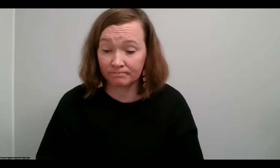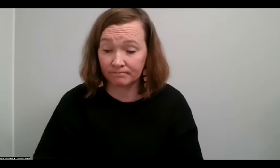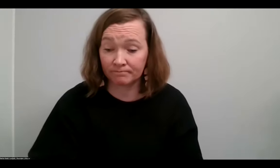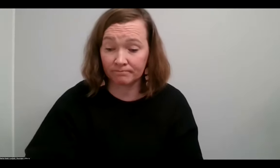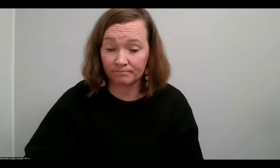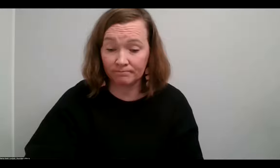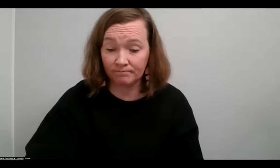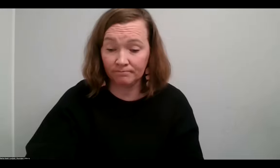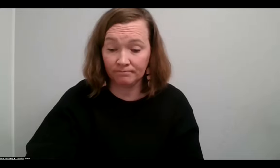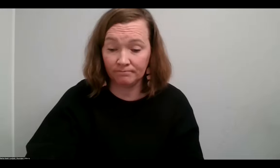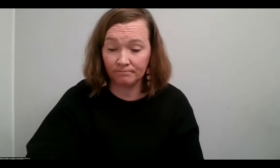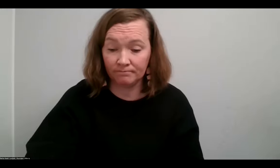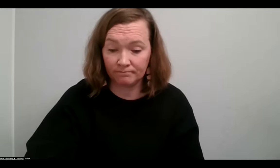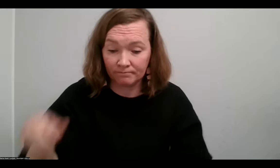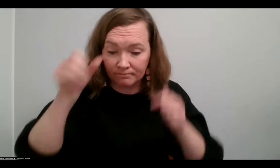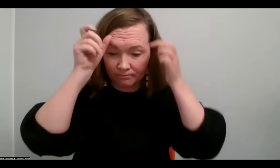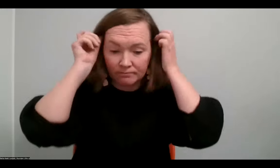kommentteja ja puheenvuoropyyntöjä.